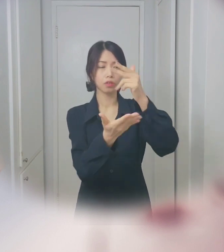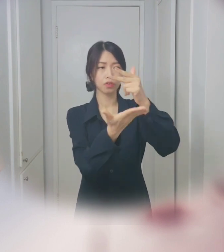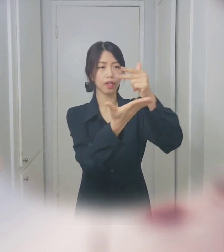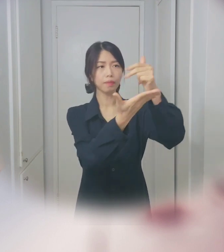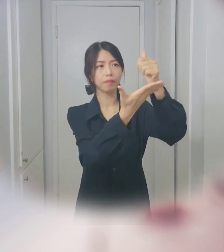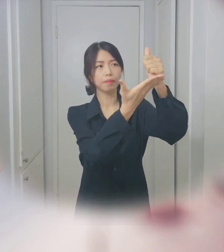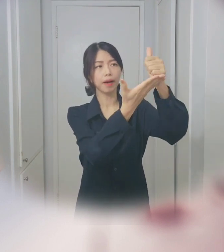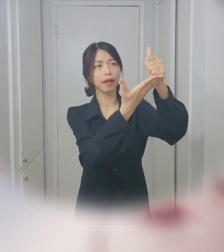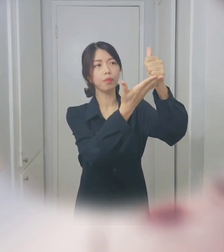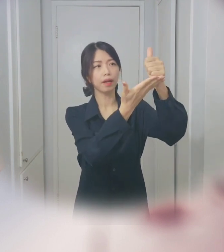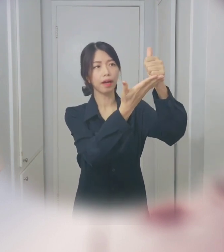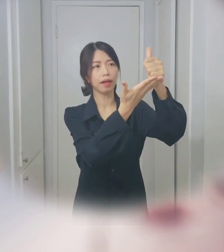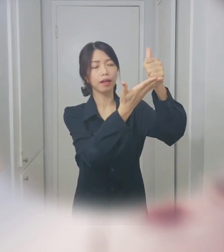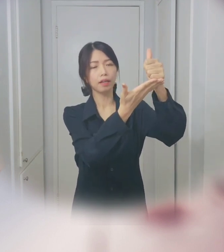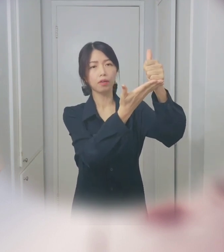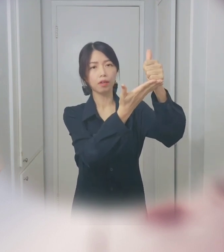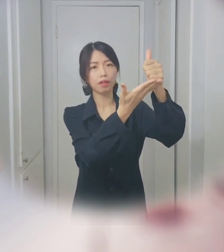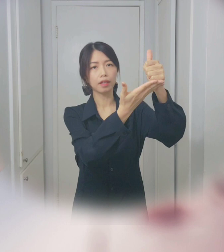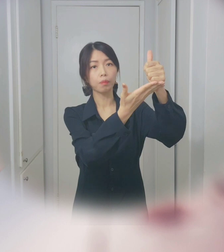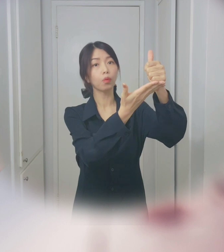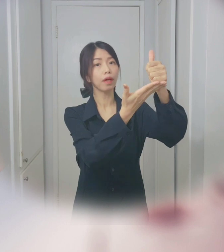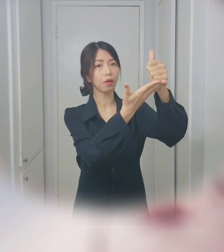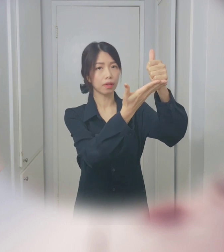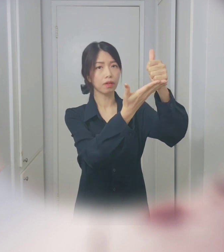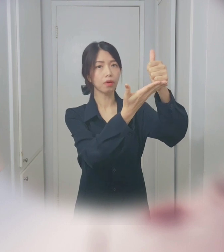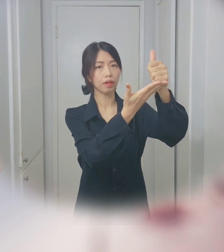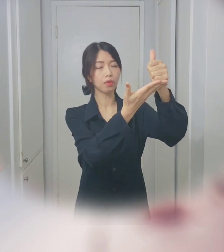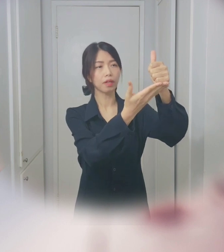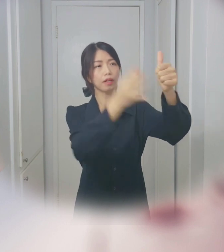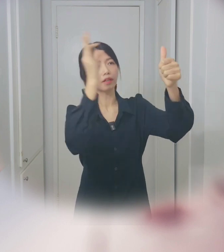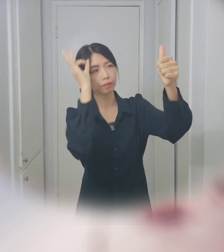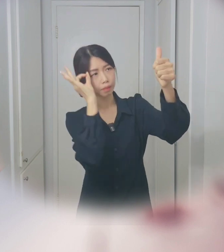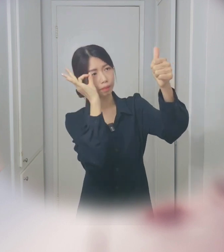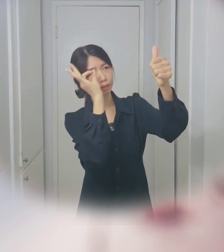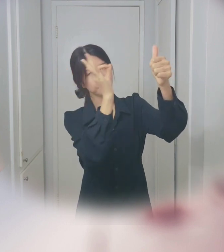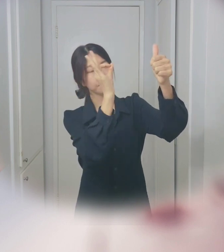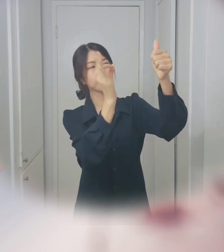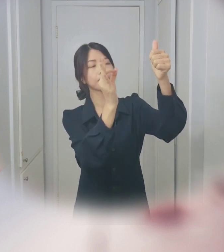주님 바라보아라 여기서는 그냥 보다라고 한 제 수어를 해줬어요.